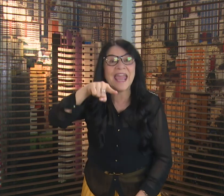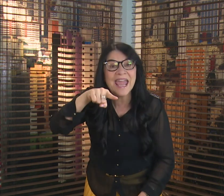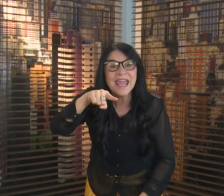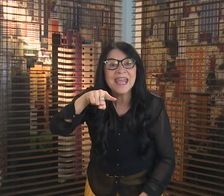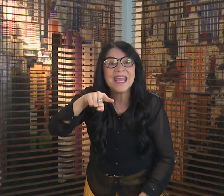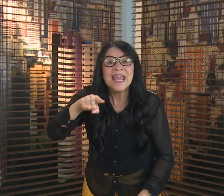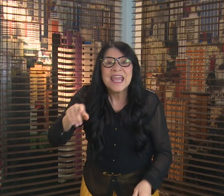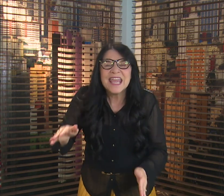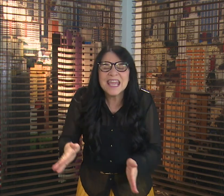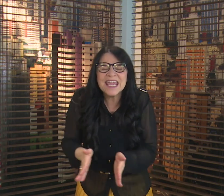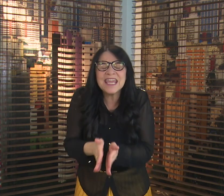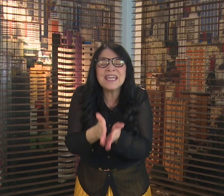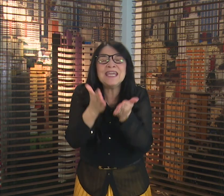é